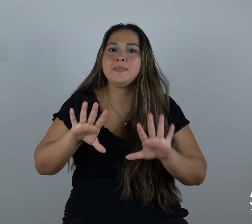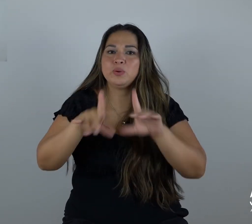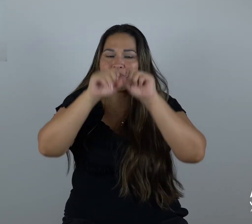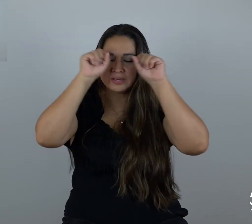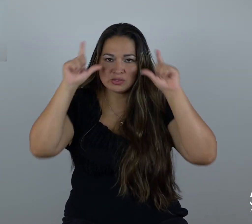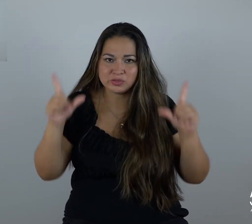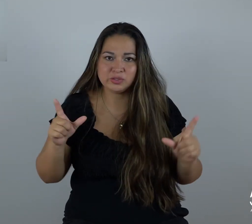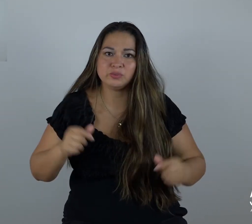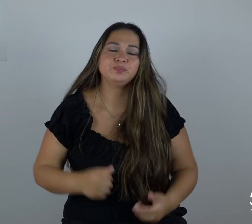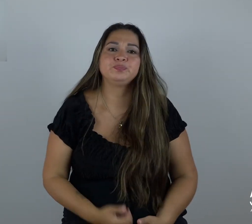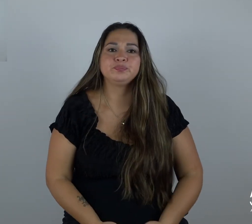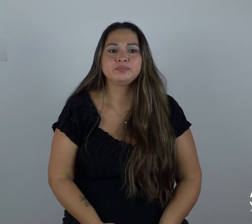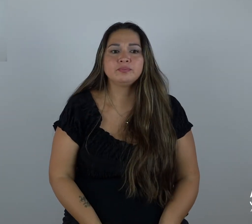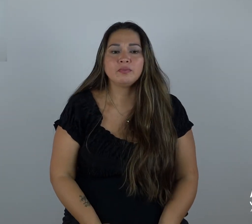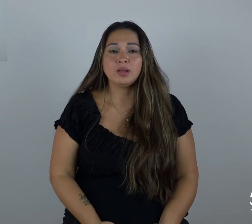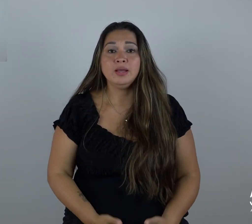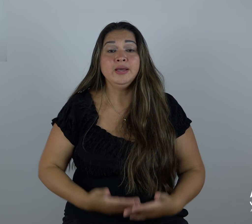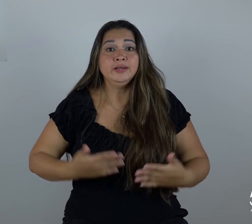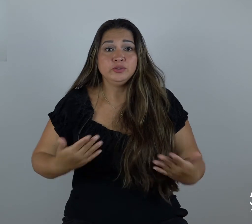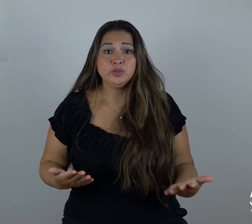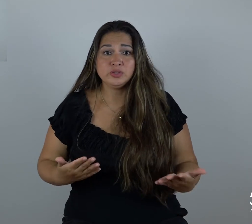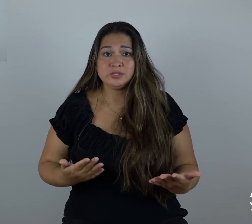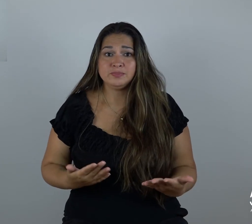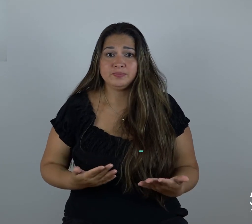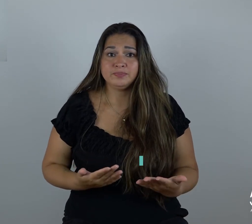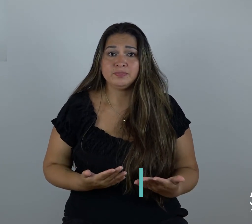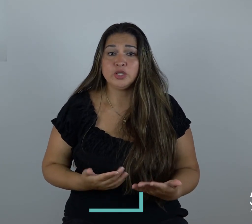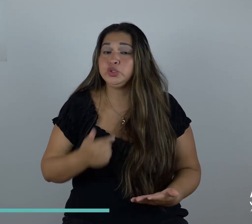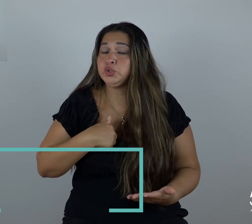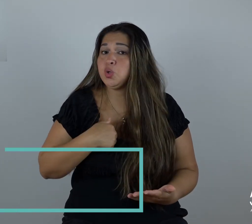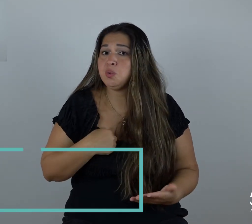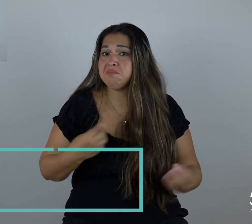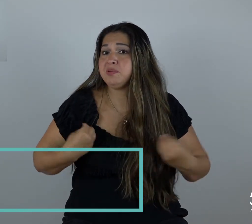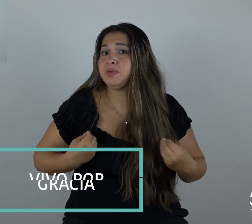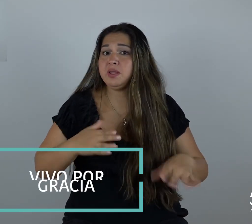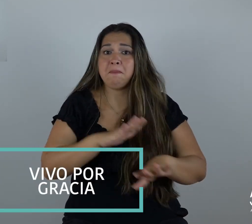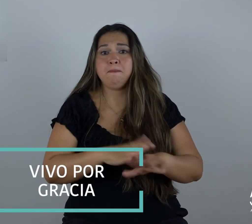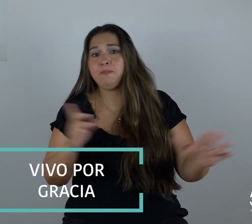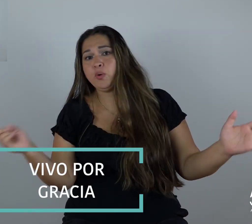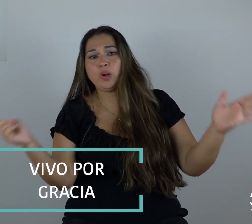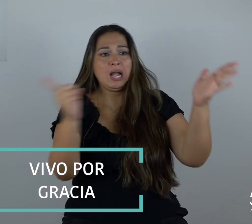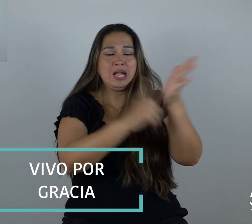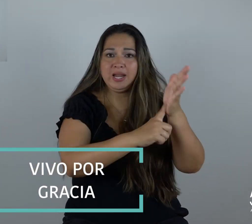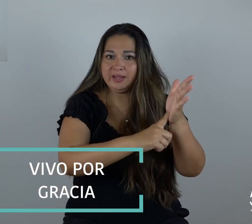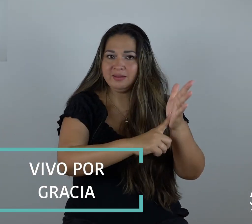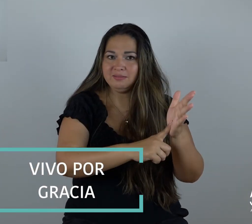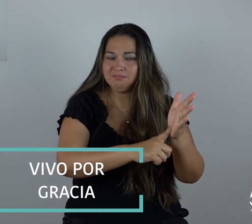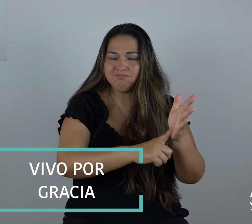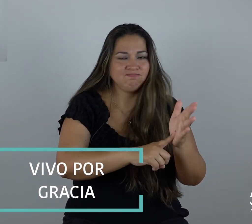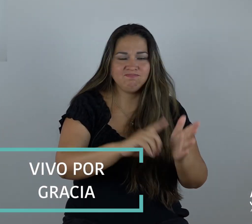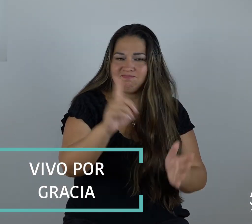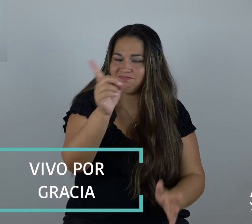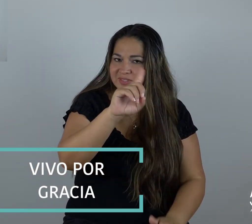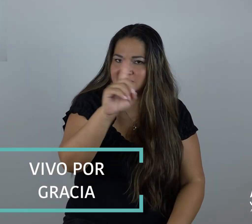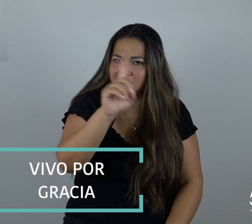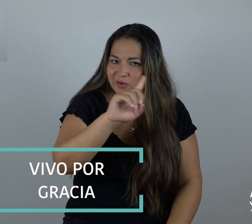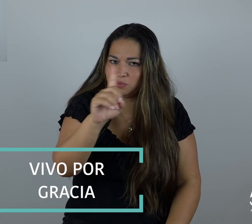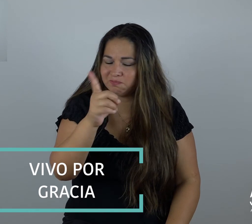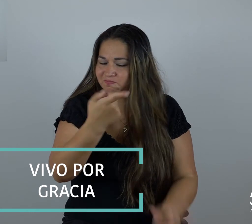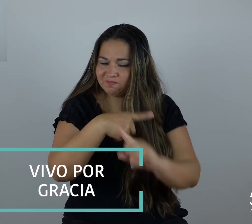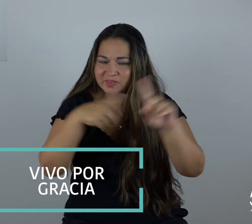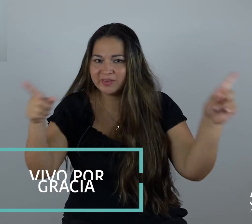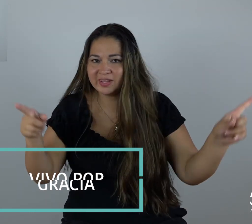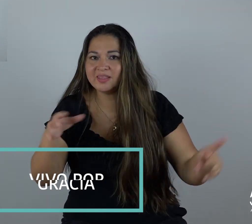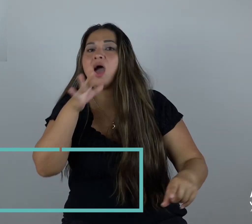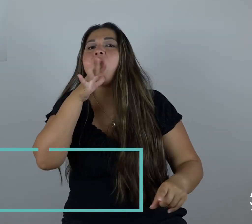otros niveles de discipulado, la gracia de Dios. Ya no vivo por ley, sino que vivo por la gracia. Esto es el valor